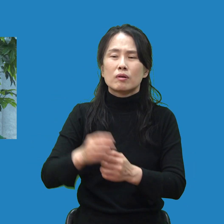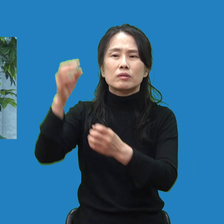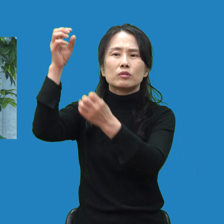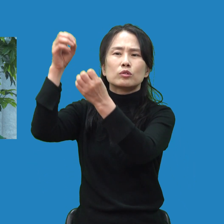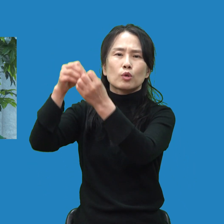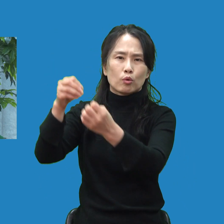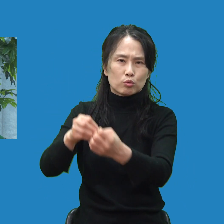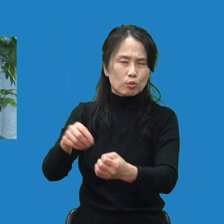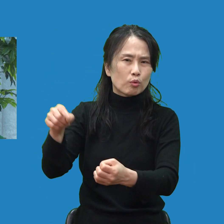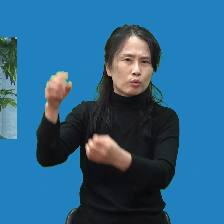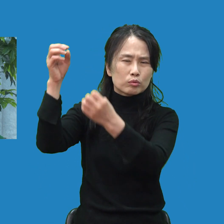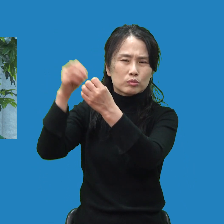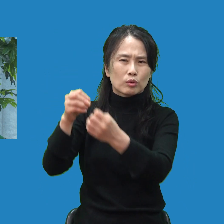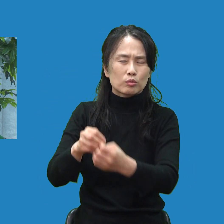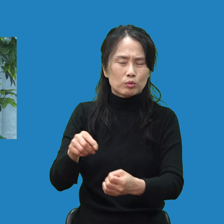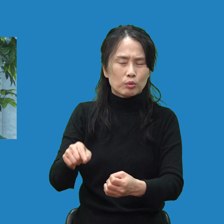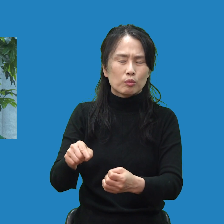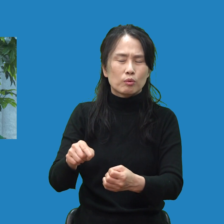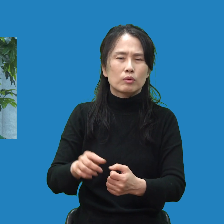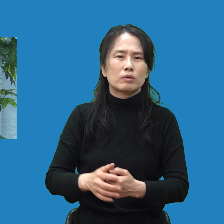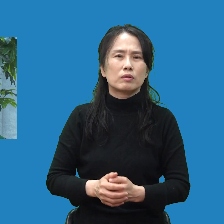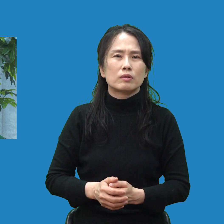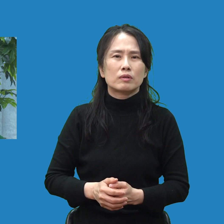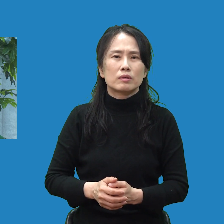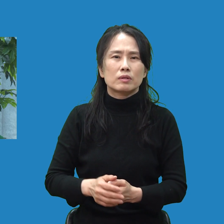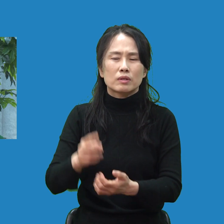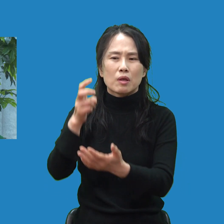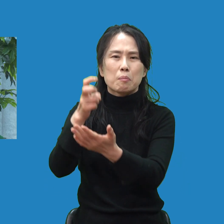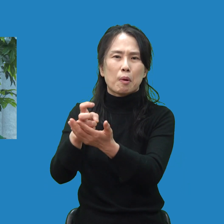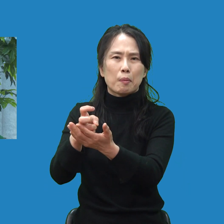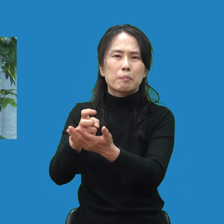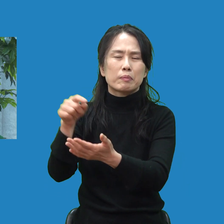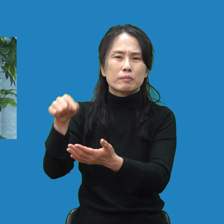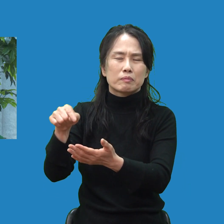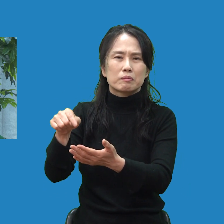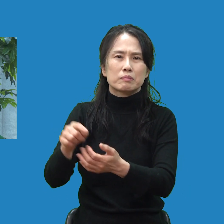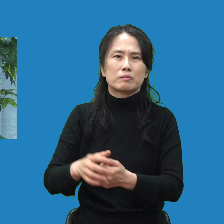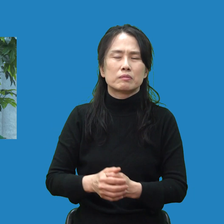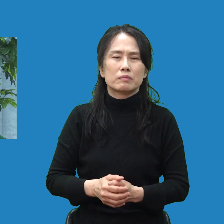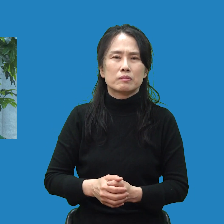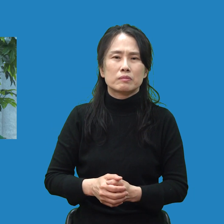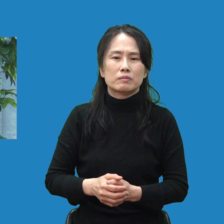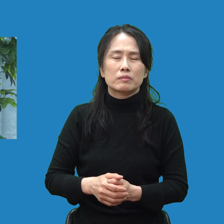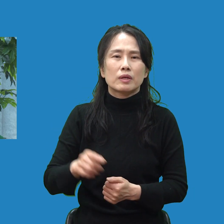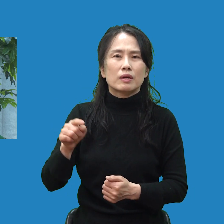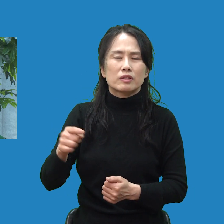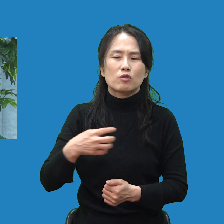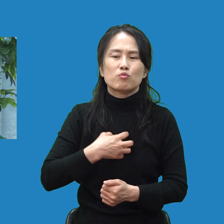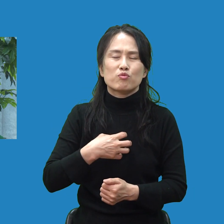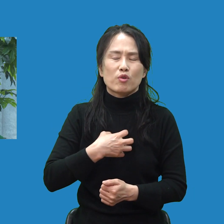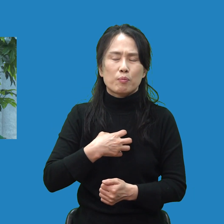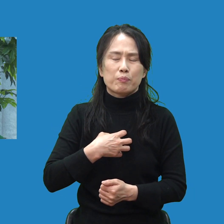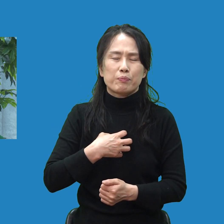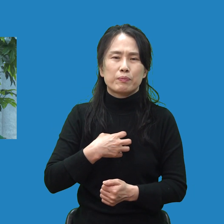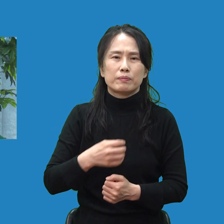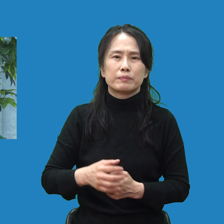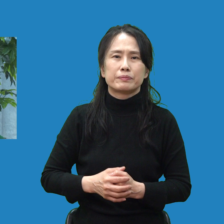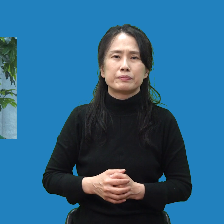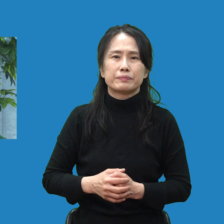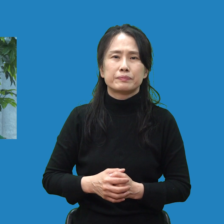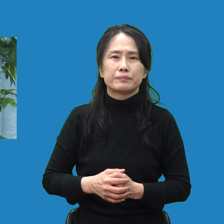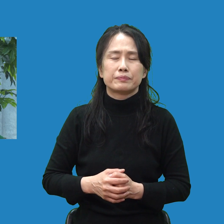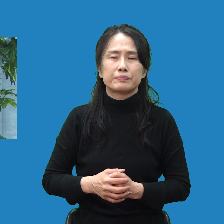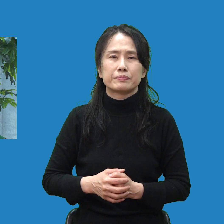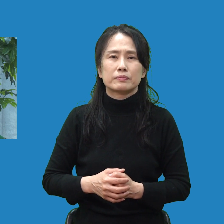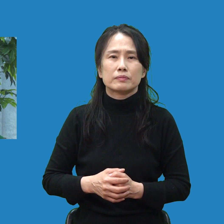전통이었어요. 할라카, 유전법, 하나님의 토라의 법을 막 그냥 누덕누덕